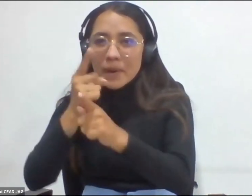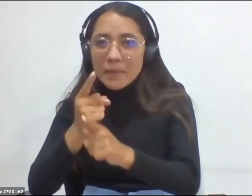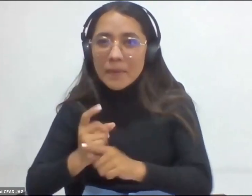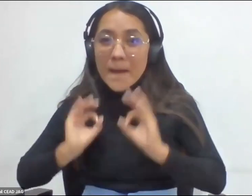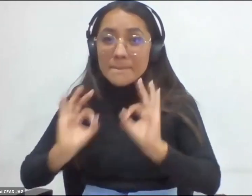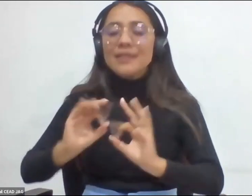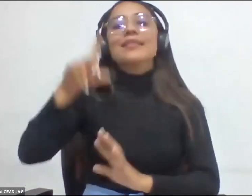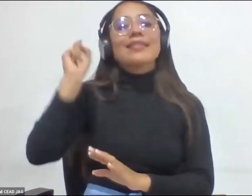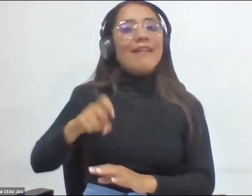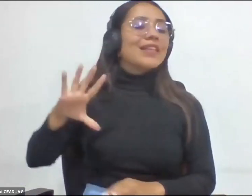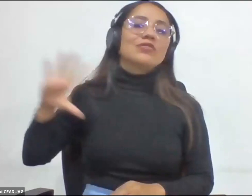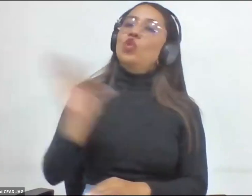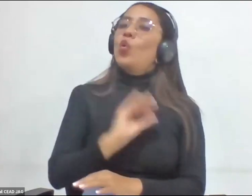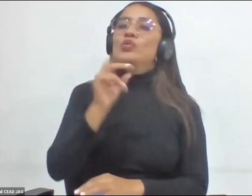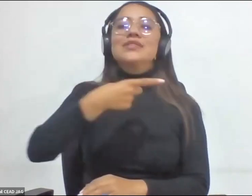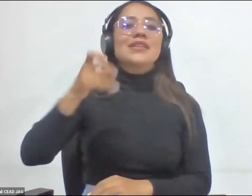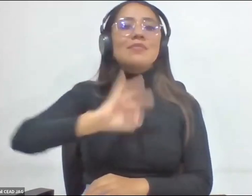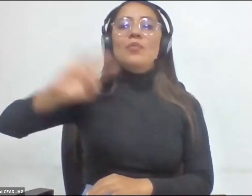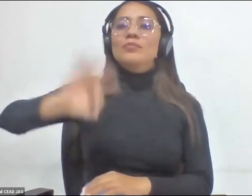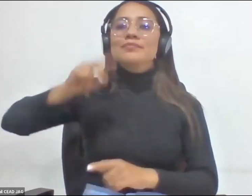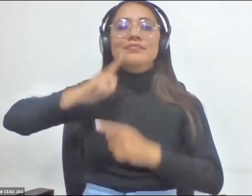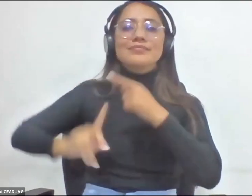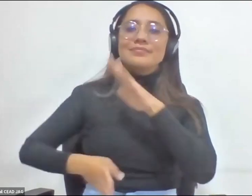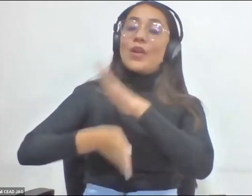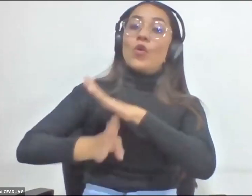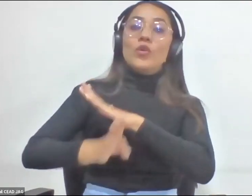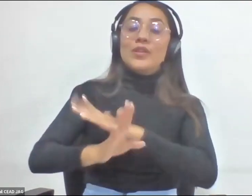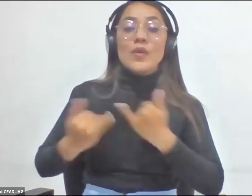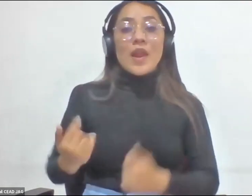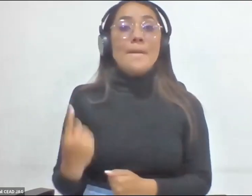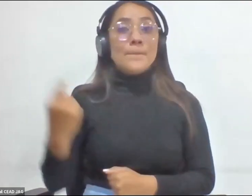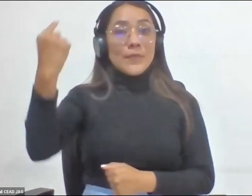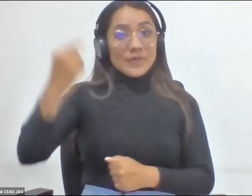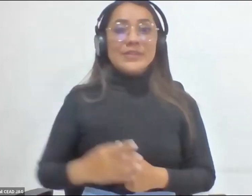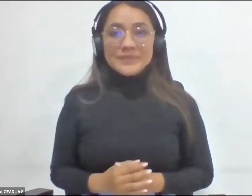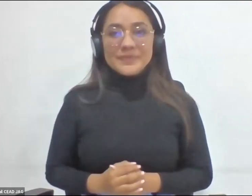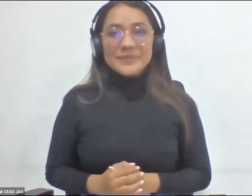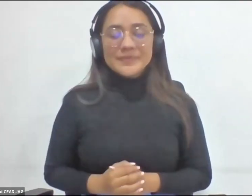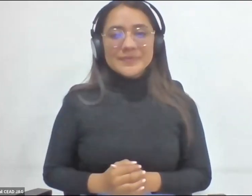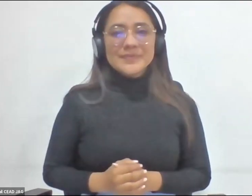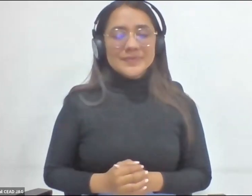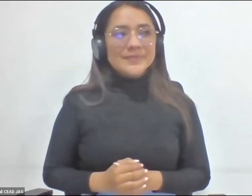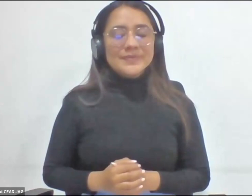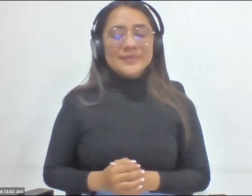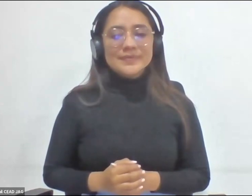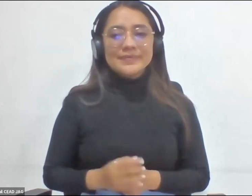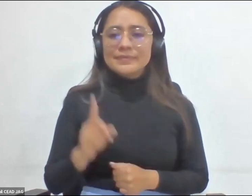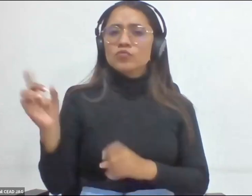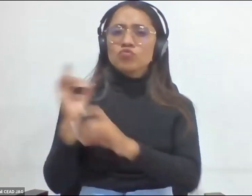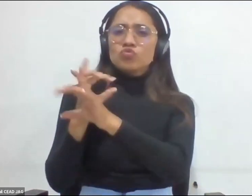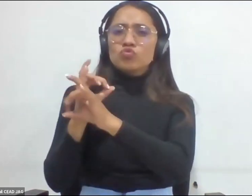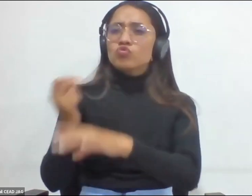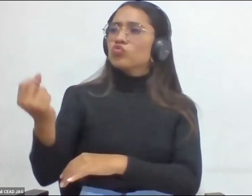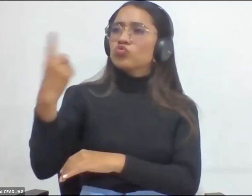cumplir con todos los requisitos para dar continuidad a este a esta política Bueno también vemos una pregunta